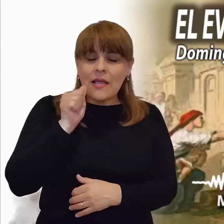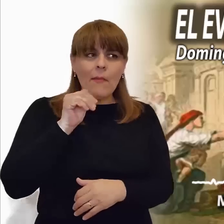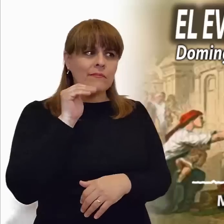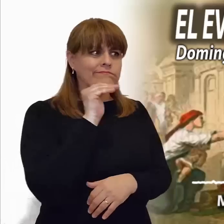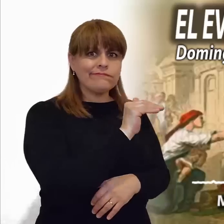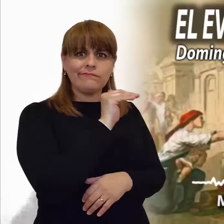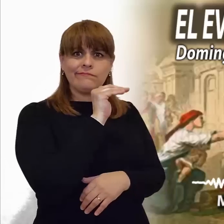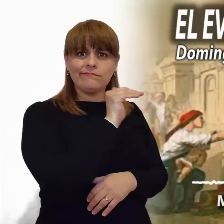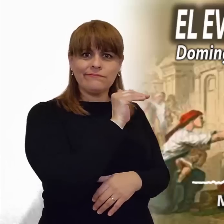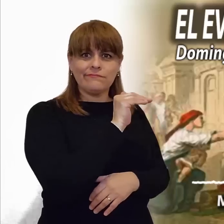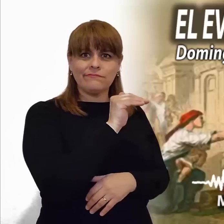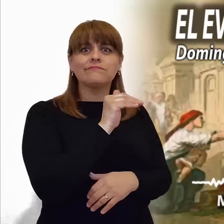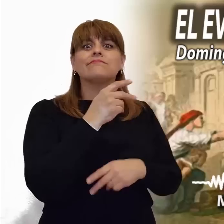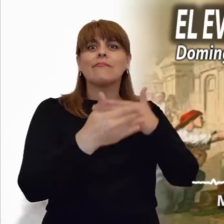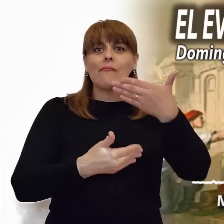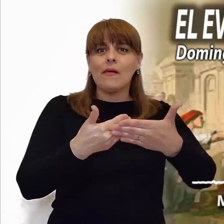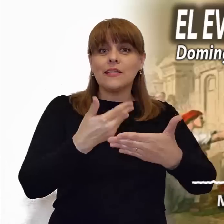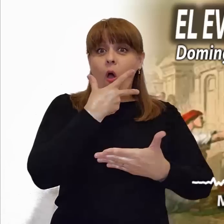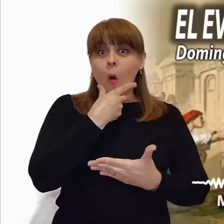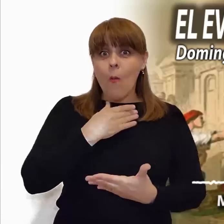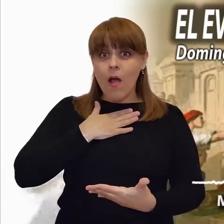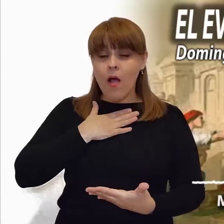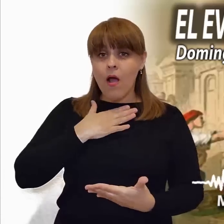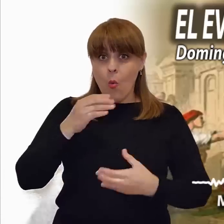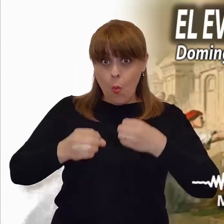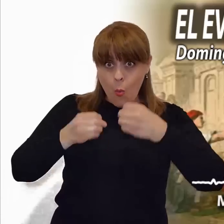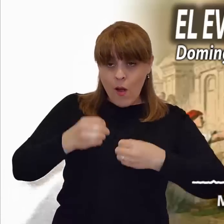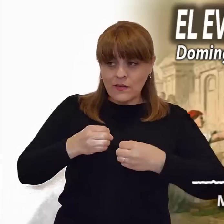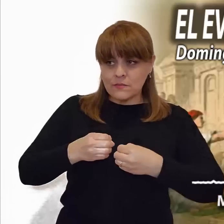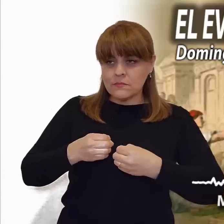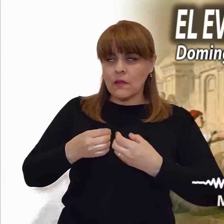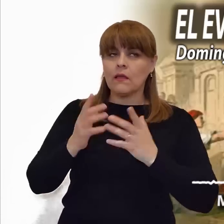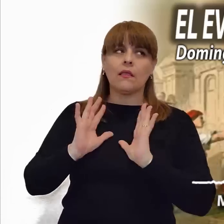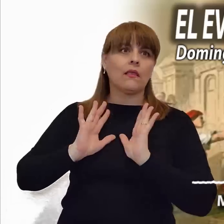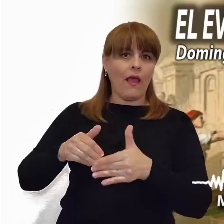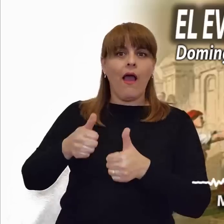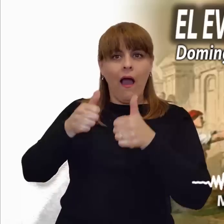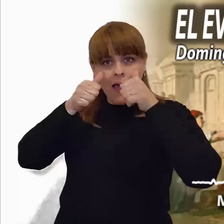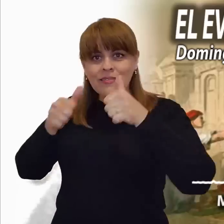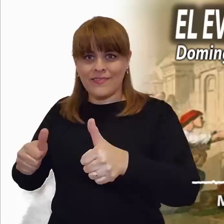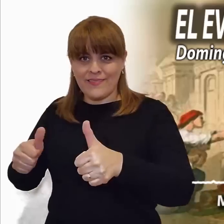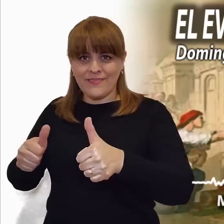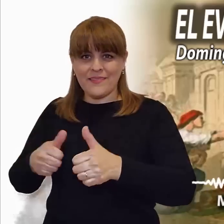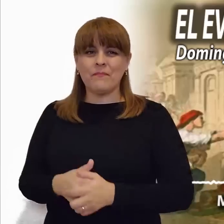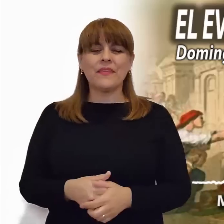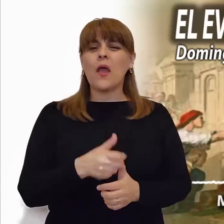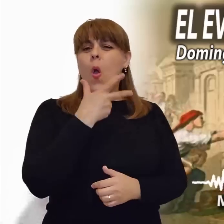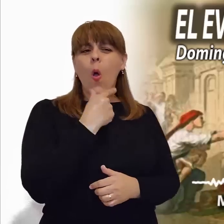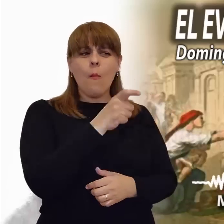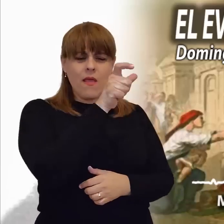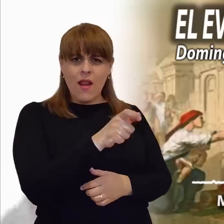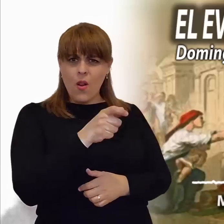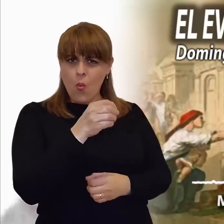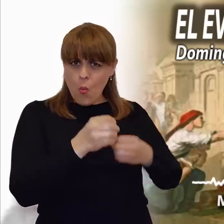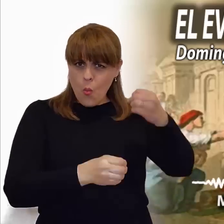pasividad del perverso juez. Gran enseñanza para cada uno de nosotros, no porque la imagen del juez